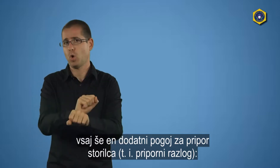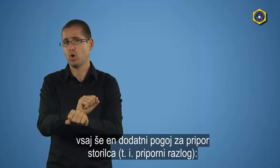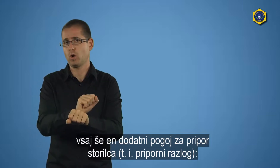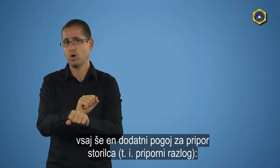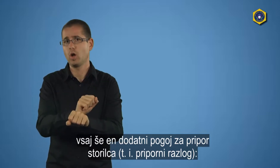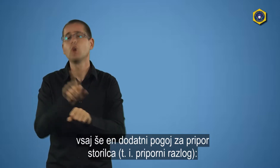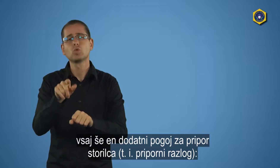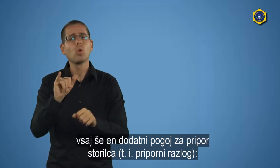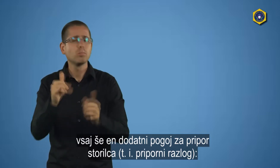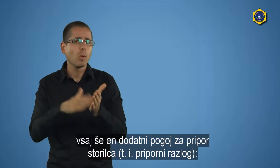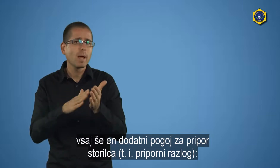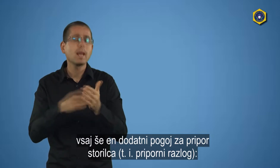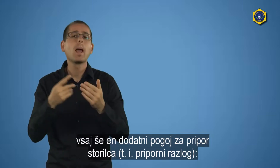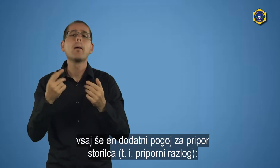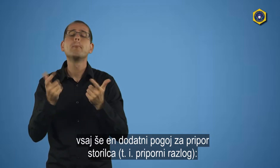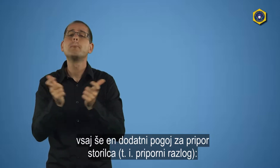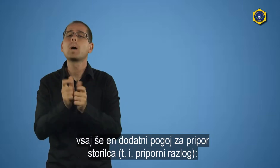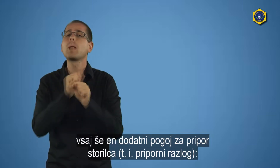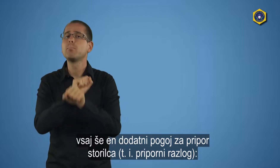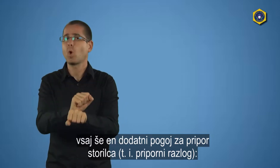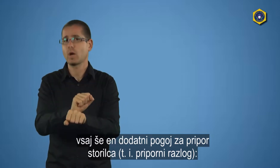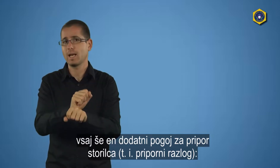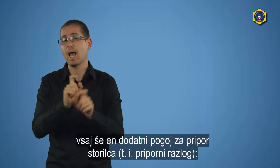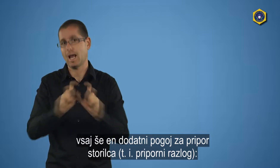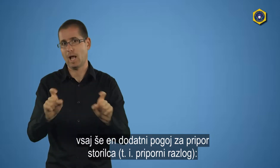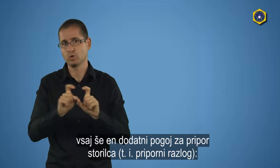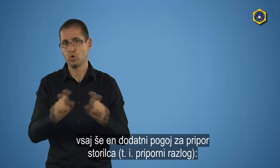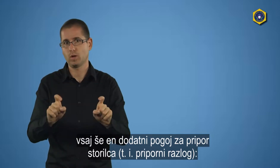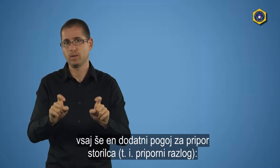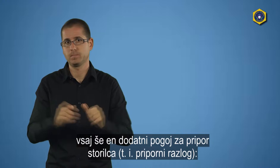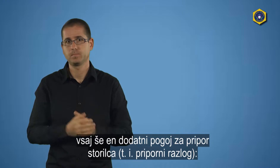tako imenovani priporni razlog.